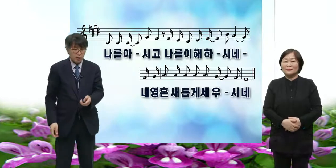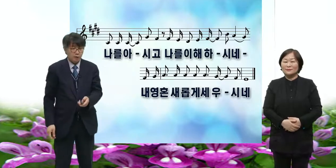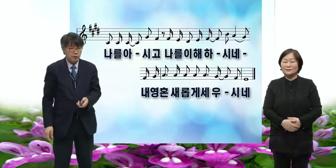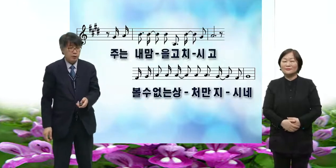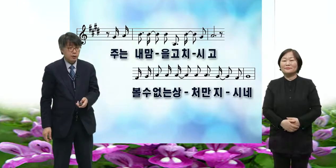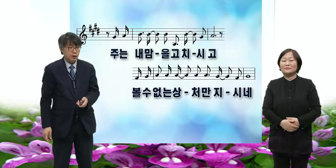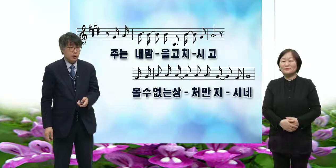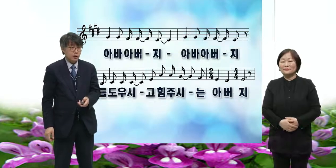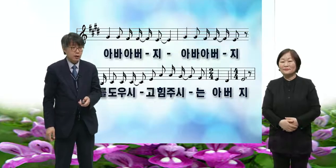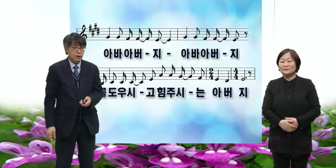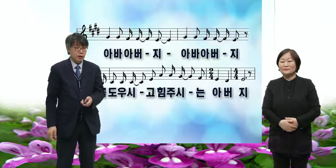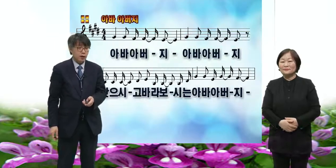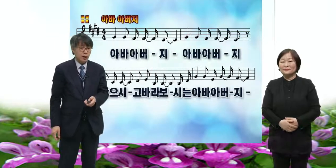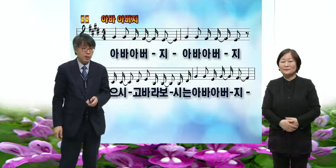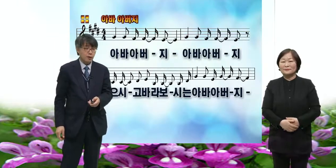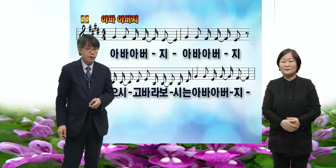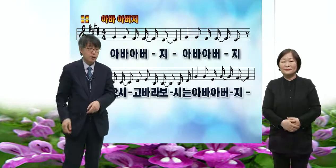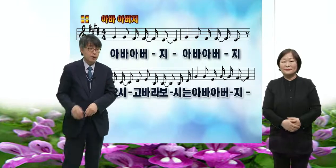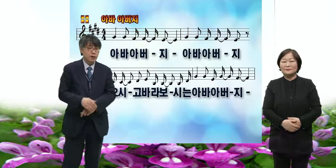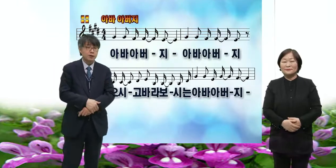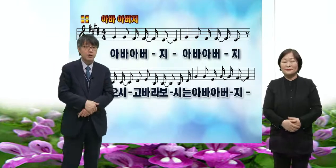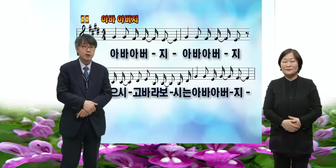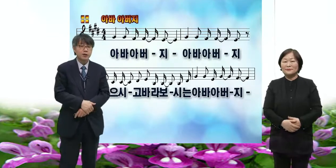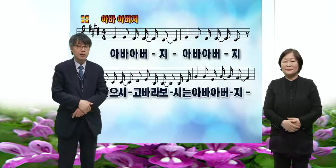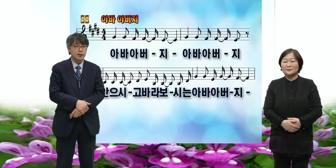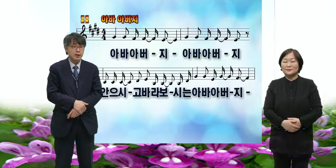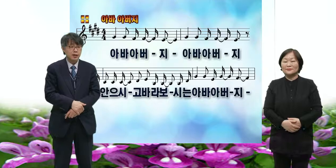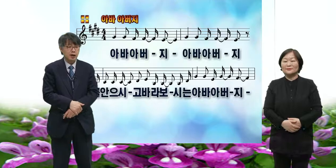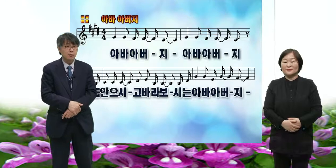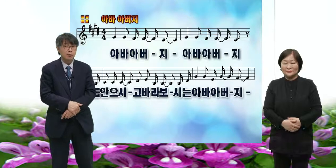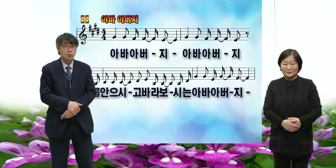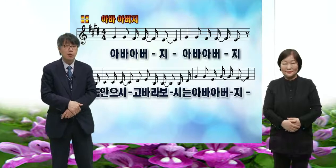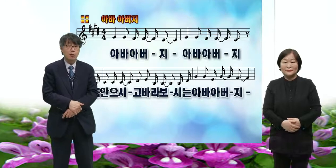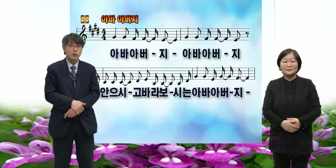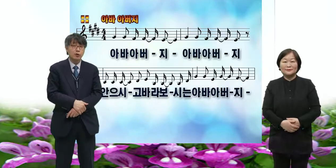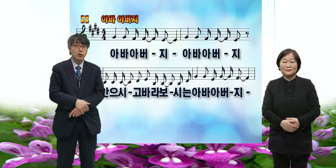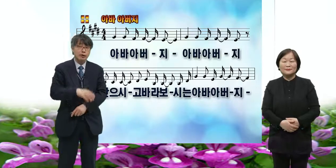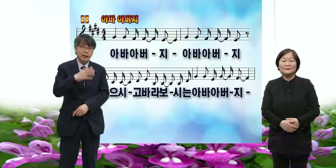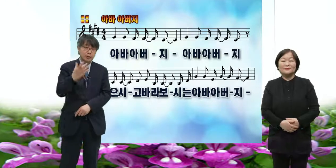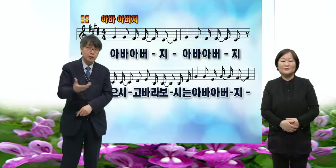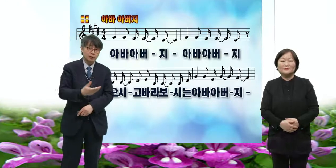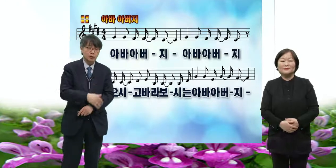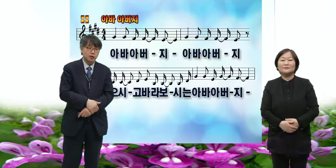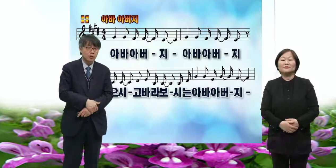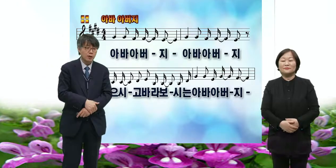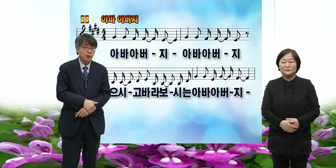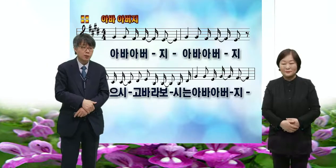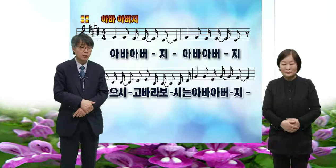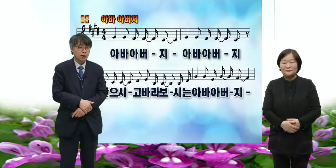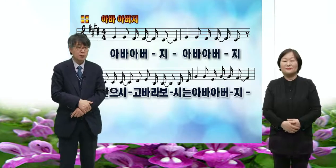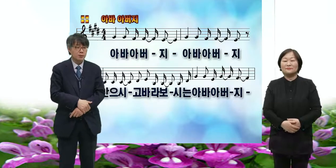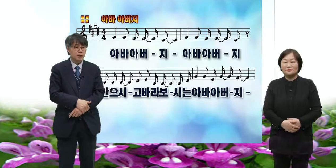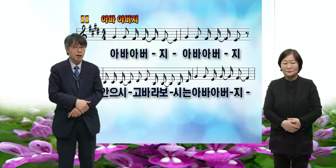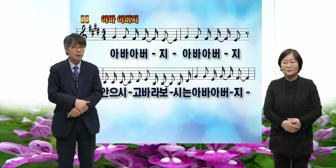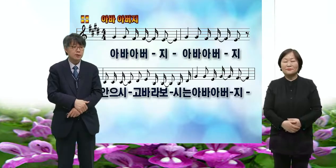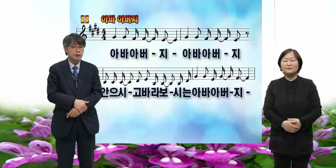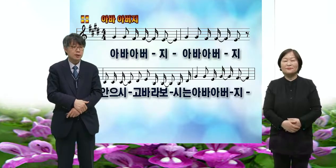그러면 한번 천천히 한번 불러보고요. 단어를 한번 더 점검해 보도록 하겠습니다.